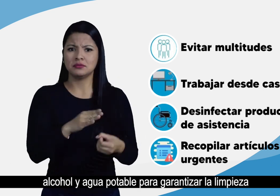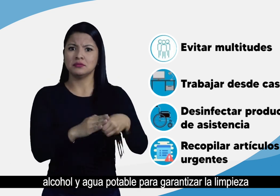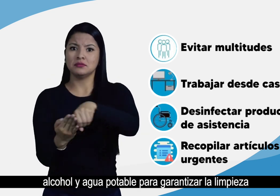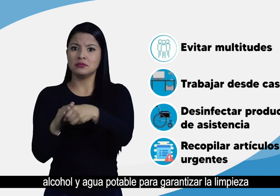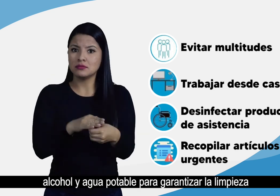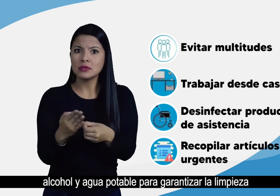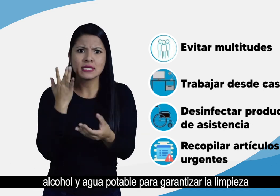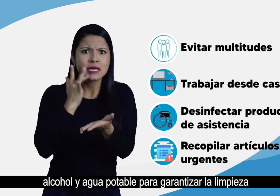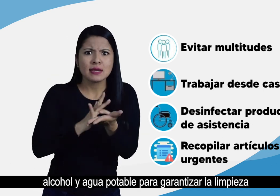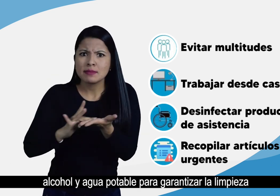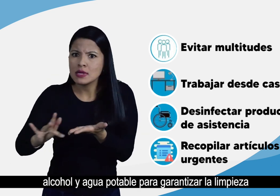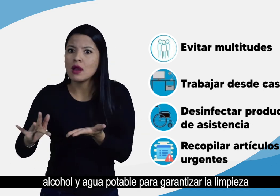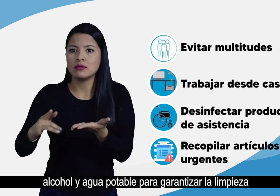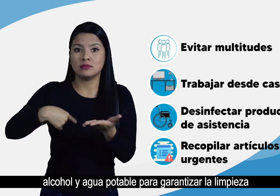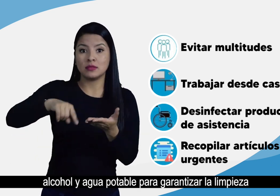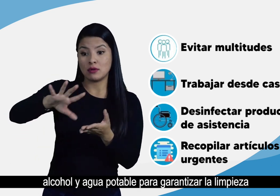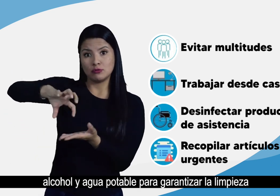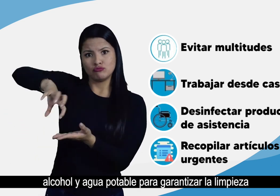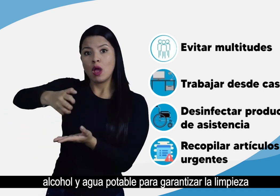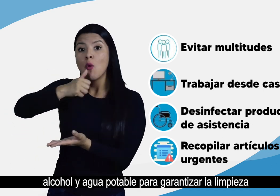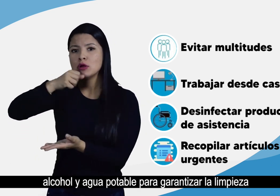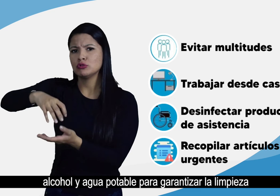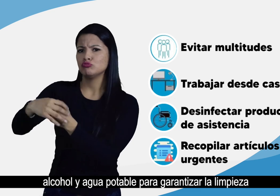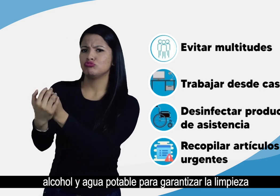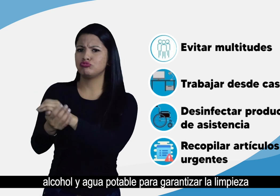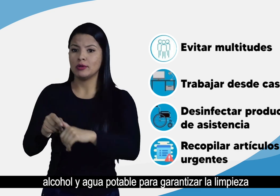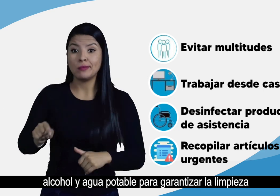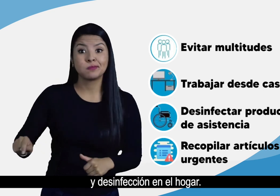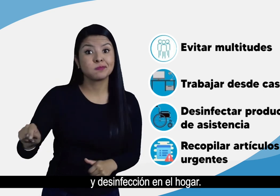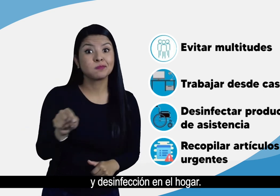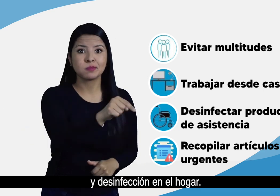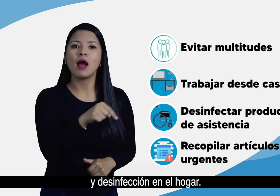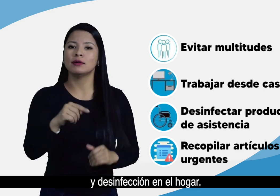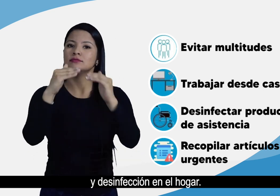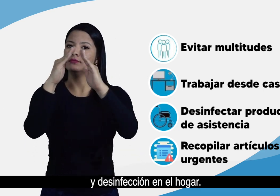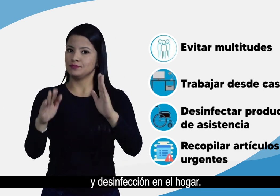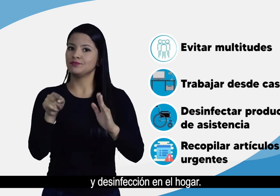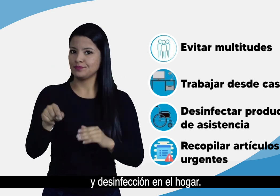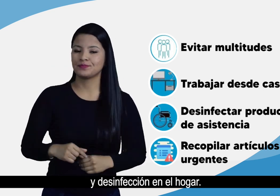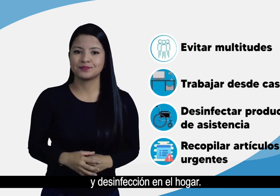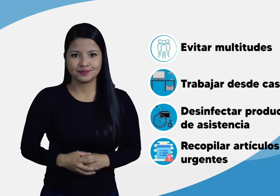Alcohol y agua potable para garantizar la limpieza Y desinfección en el hogar ¡Gracias! ¡Gracias! ¡Gracias!